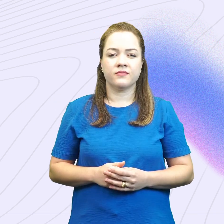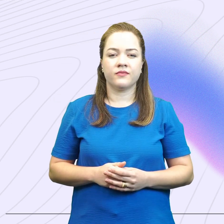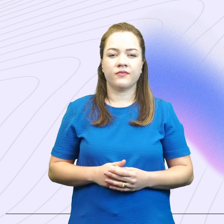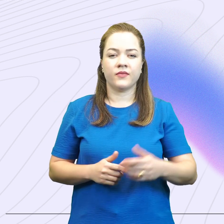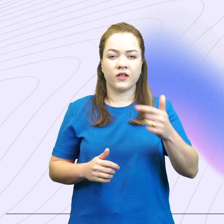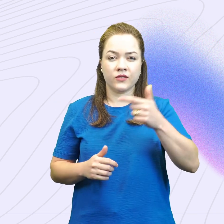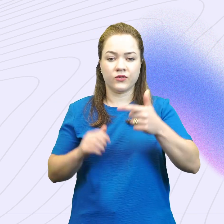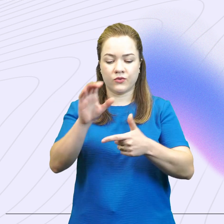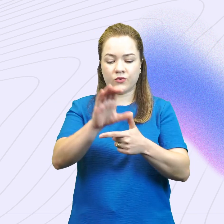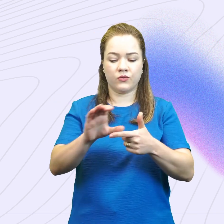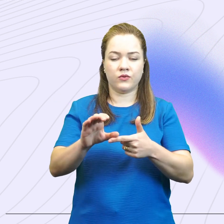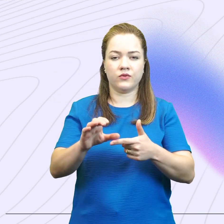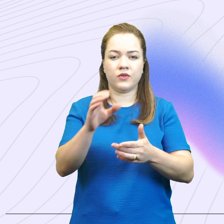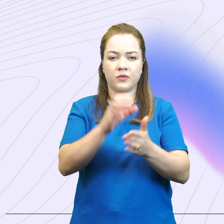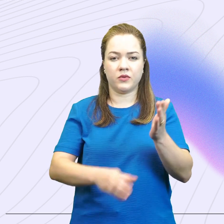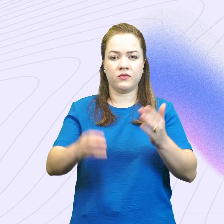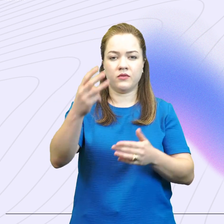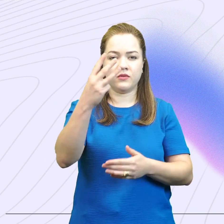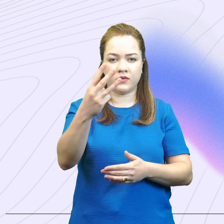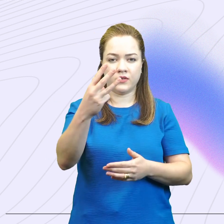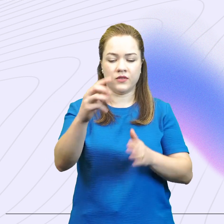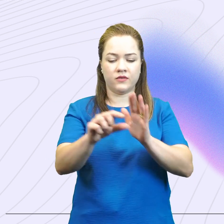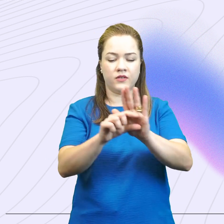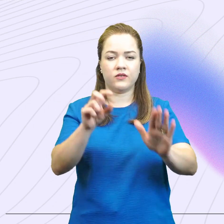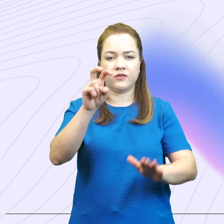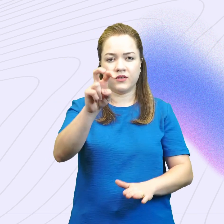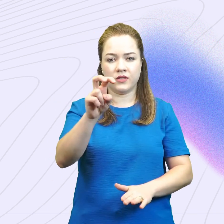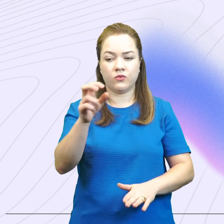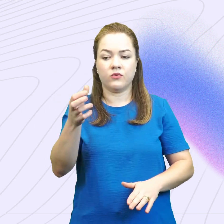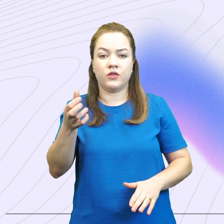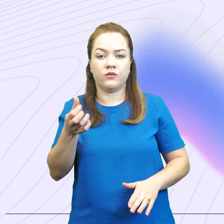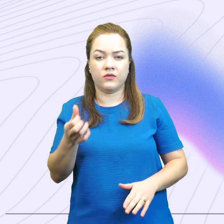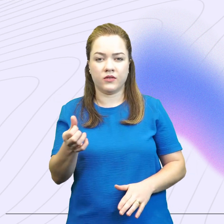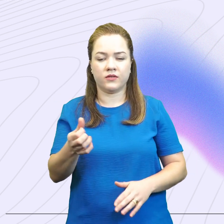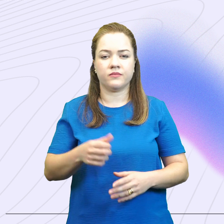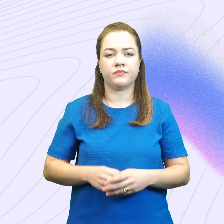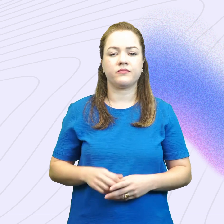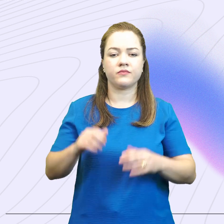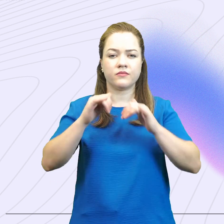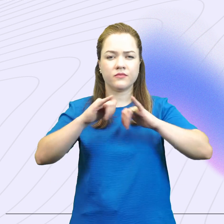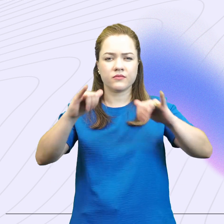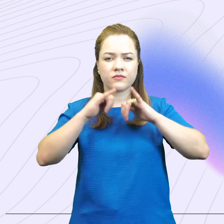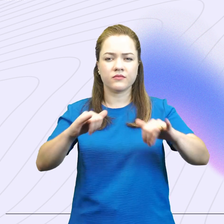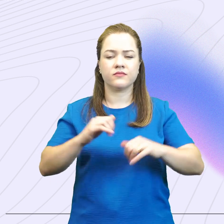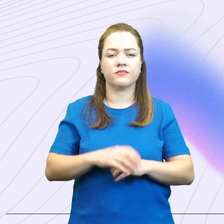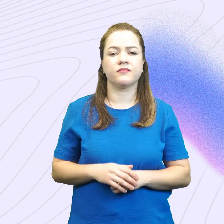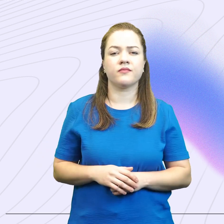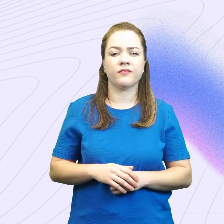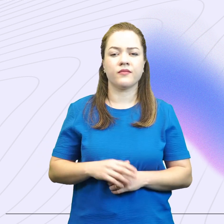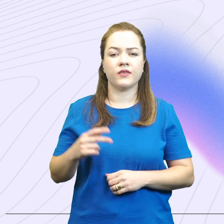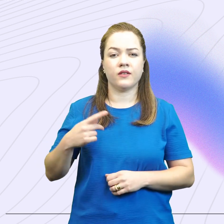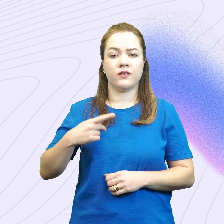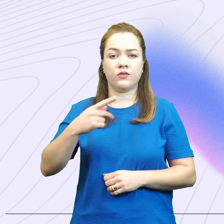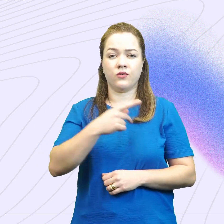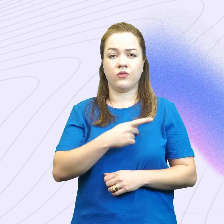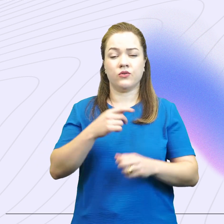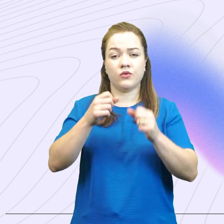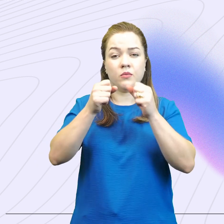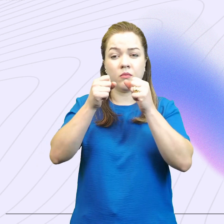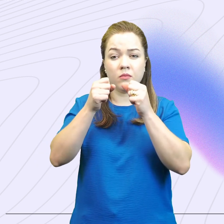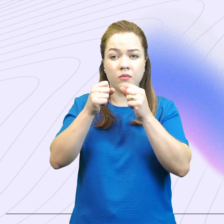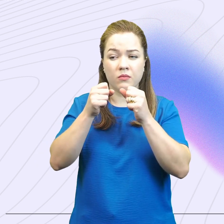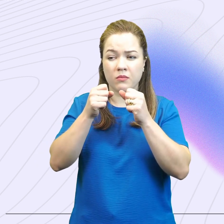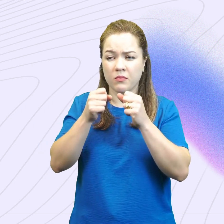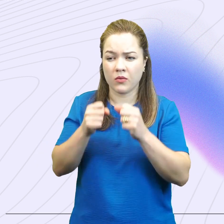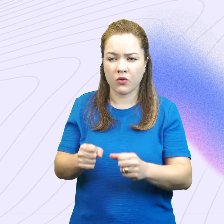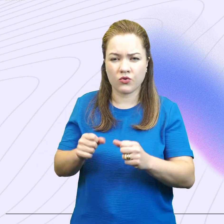2 Coríntios 3, 5 e 6, ele fala assim, não que possamos reivindicar qualquer coisa com base em nossos próprios